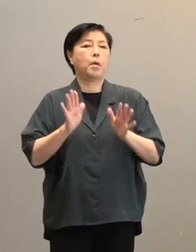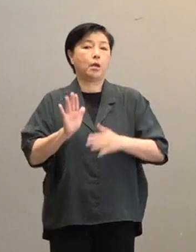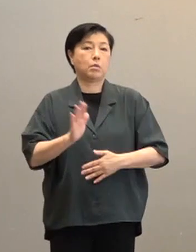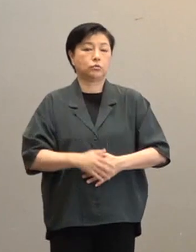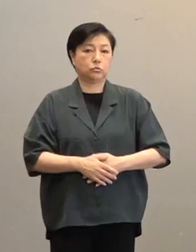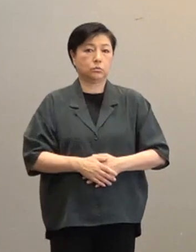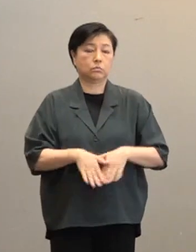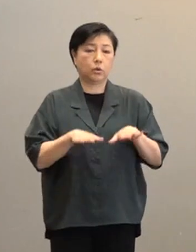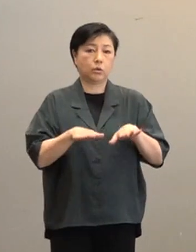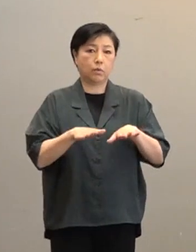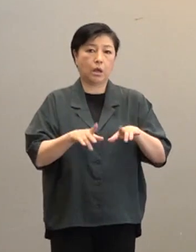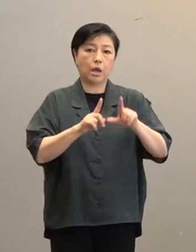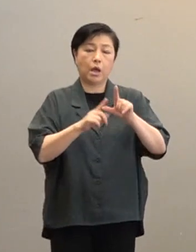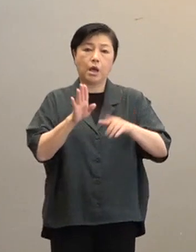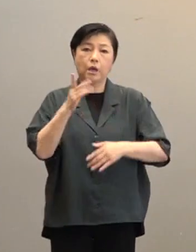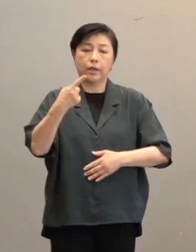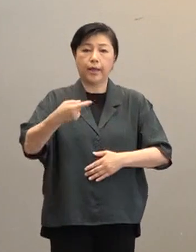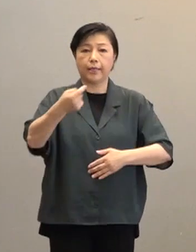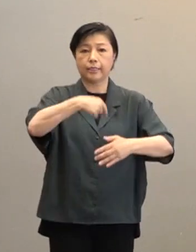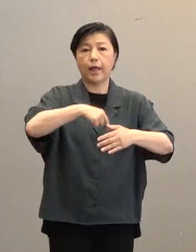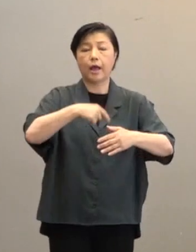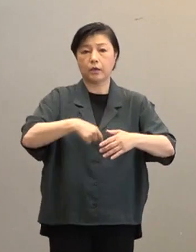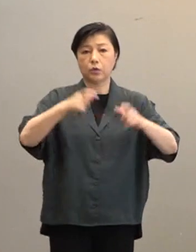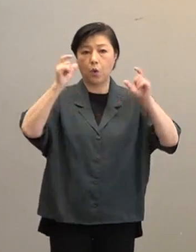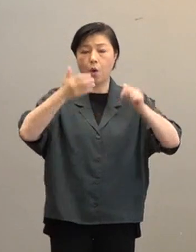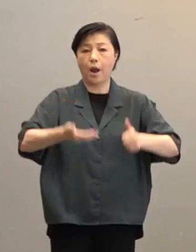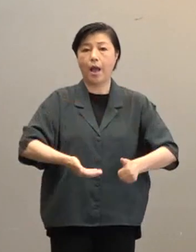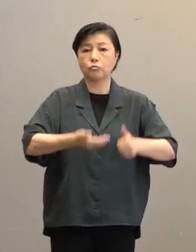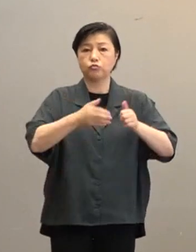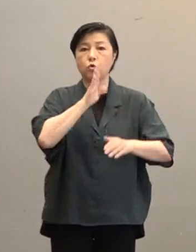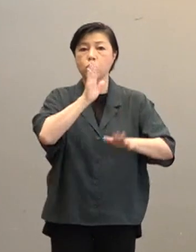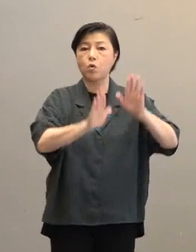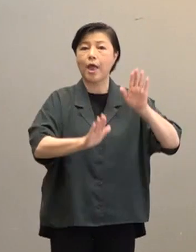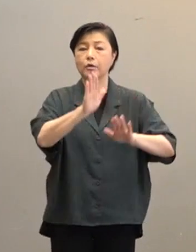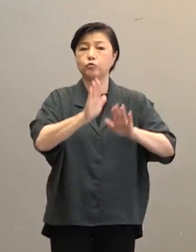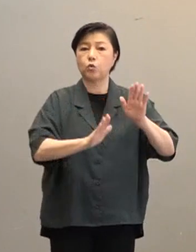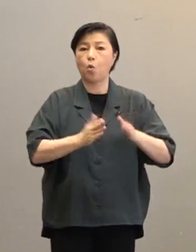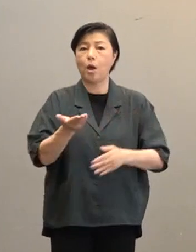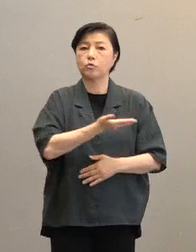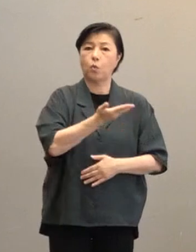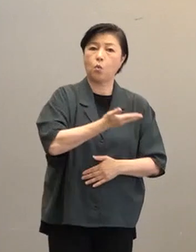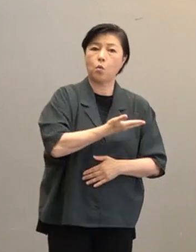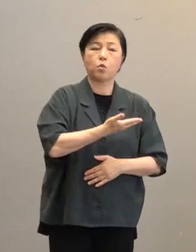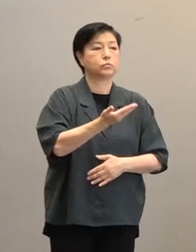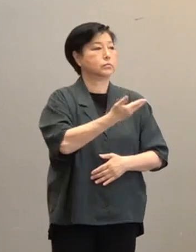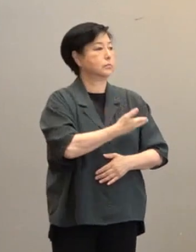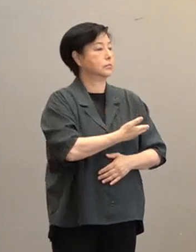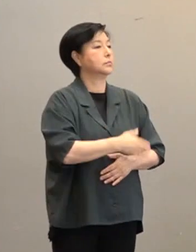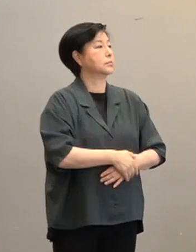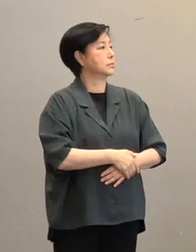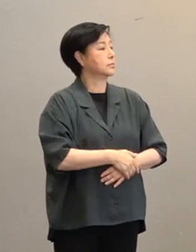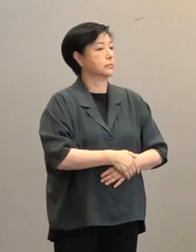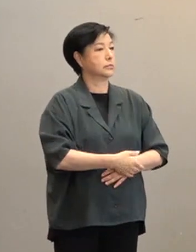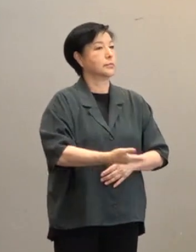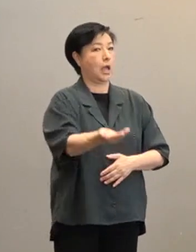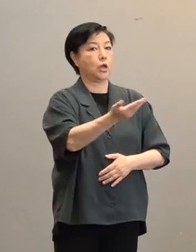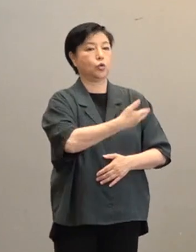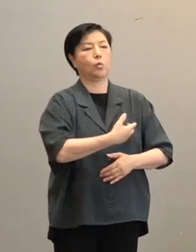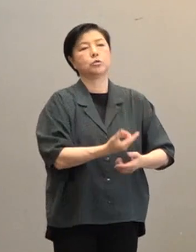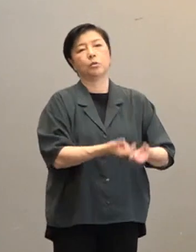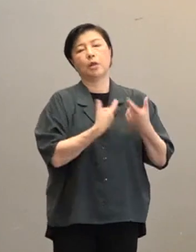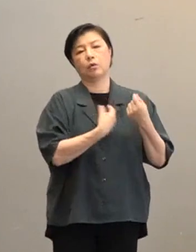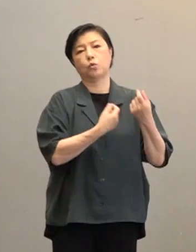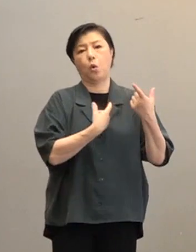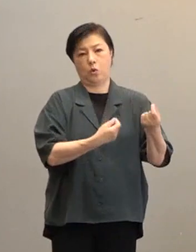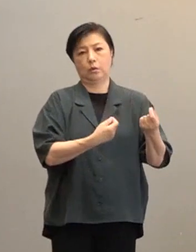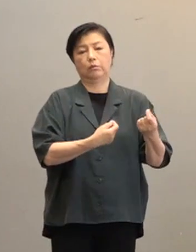ね、酪農家さん、畜産農家さんの現状についてどうご覧になっているか教えていただけますか。 はい、ご質問いただいた通りです